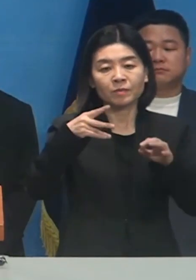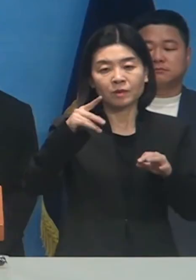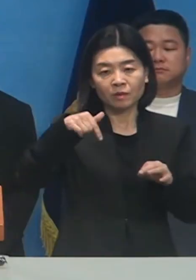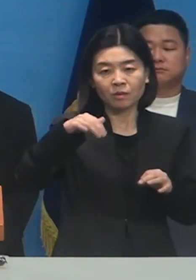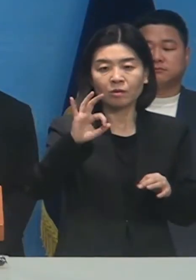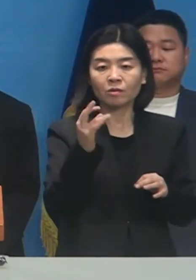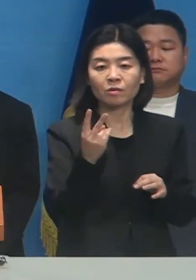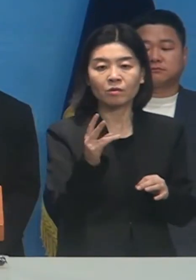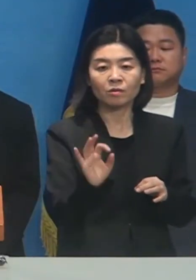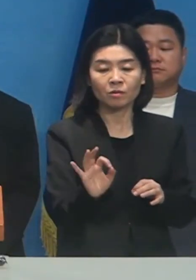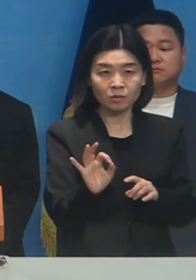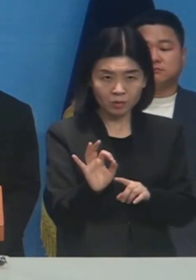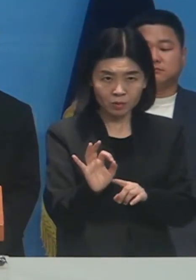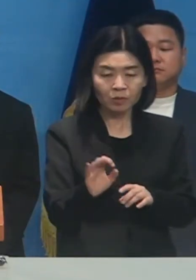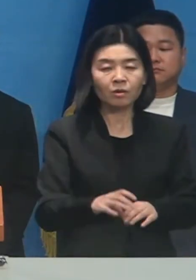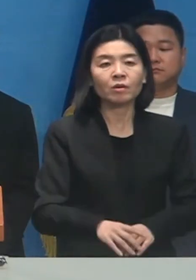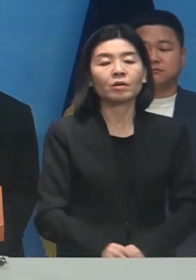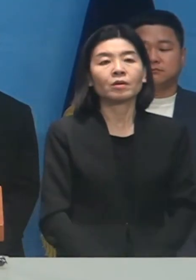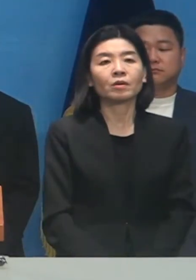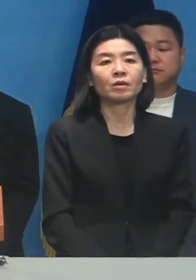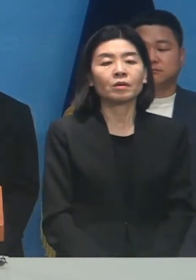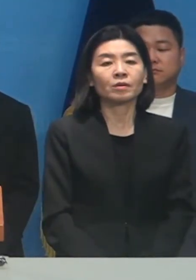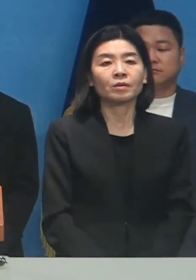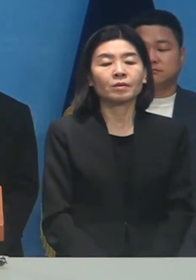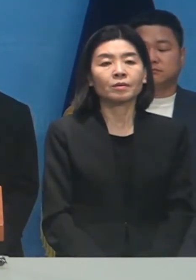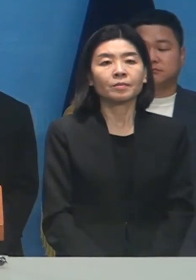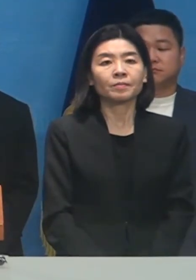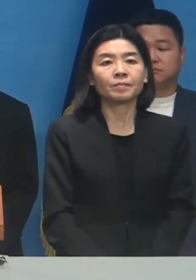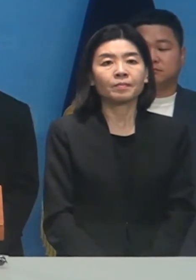선생님, 그리고 이 자리에는